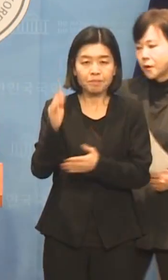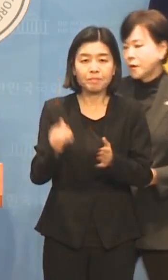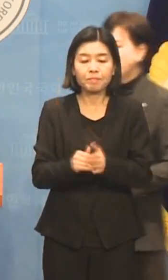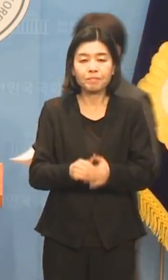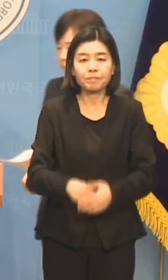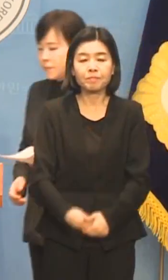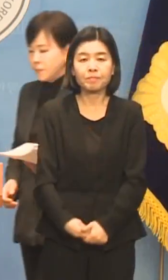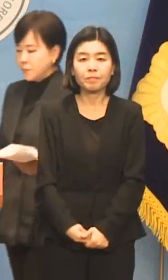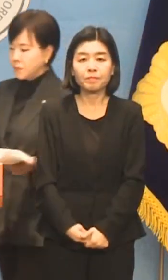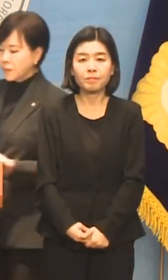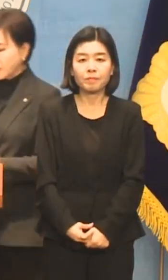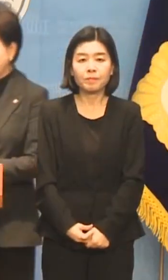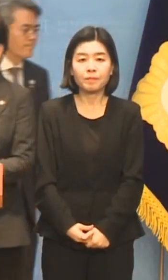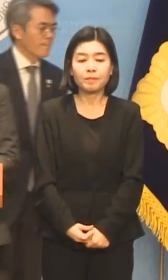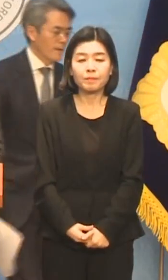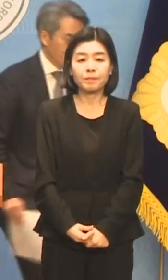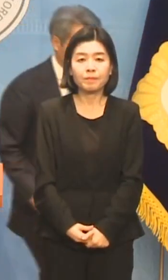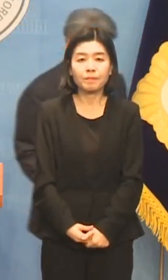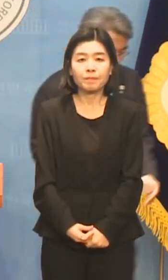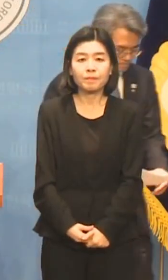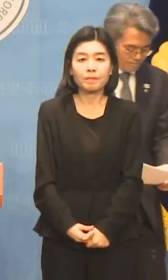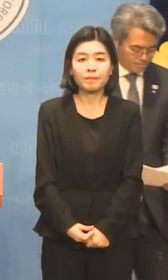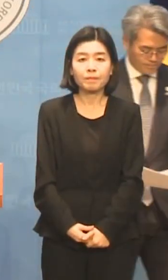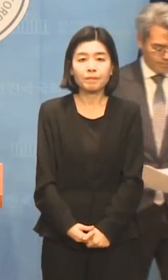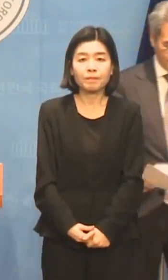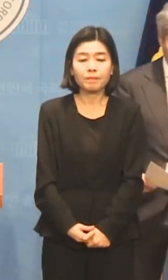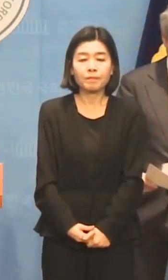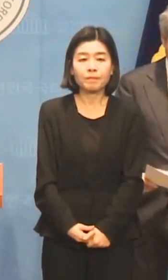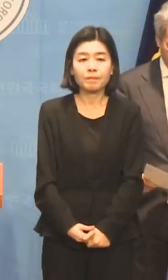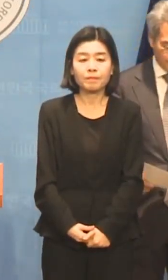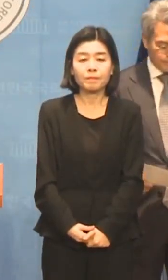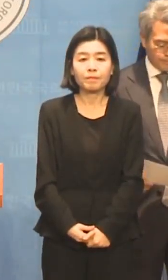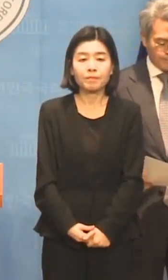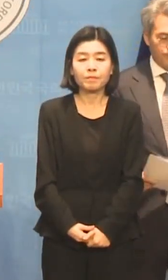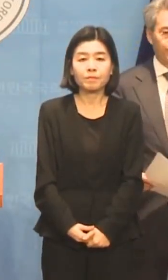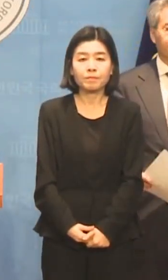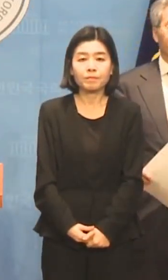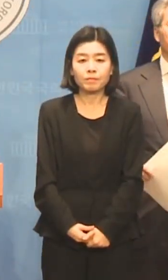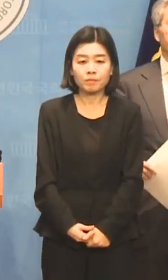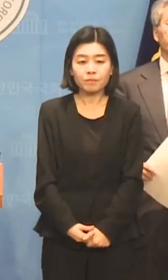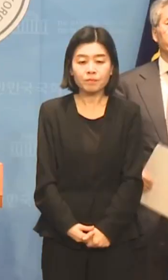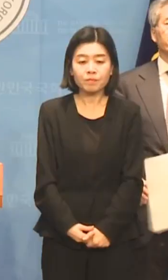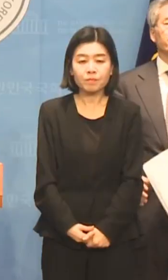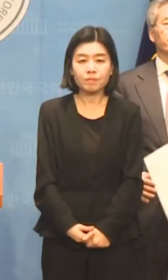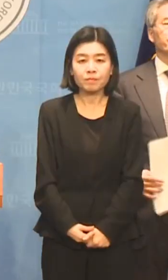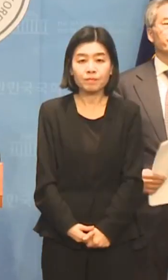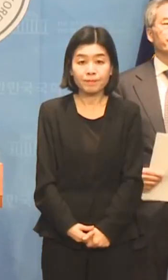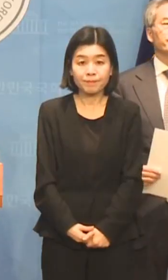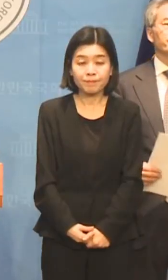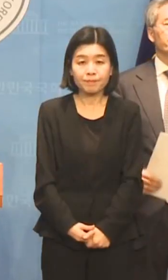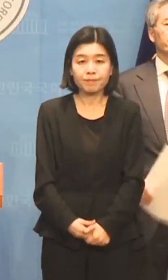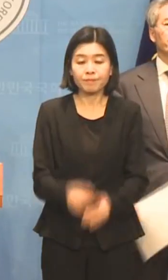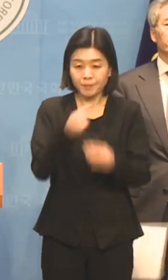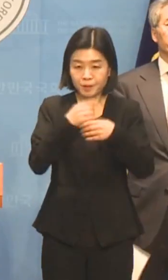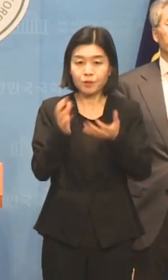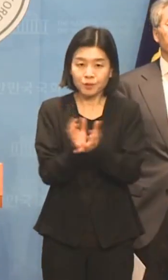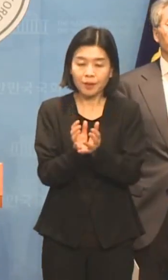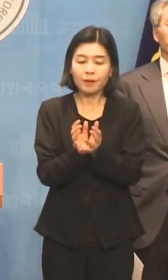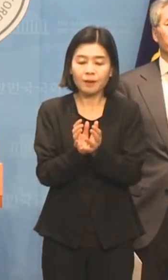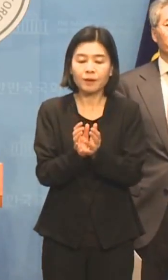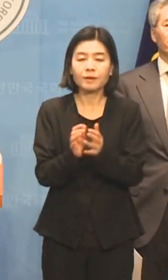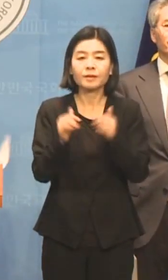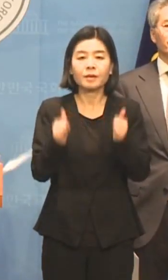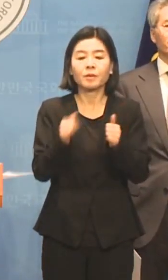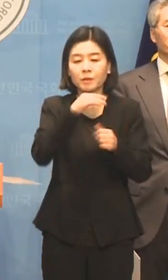네, 이상으로 민주당 사법정의